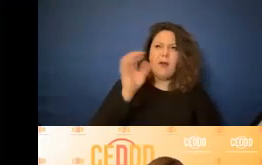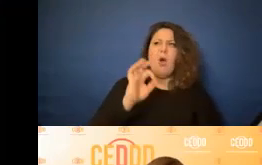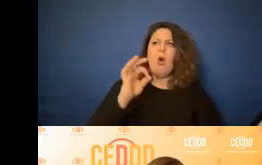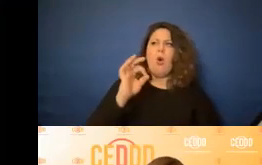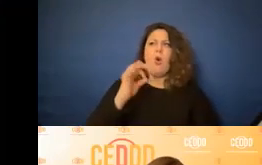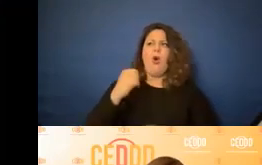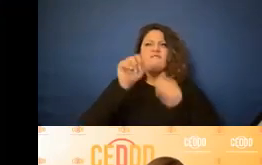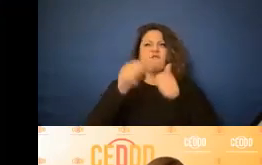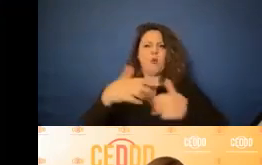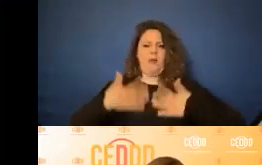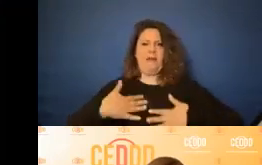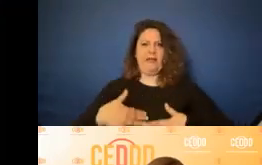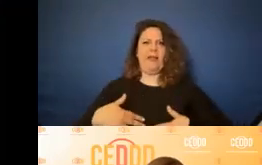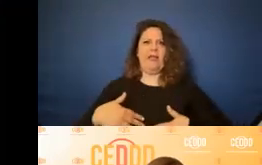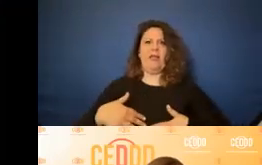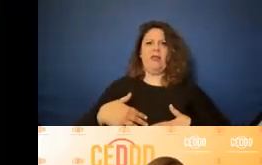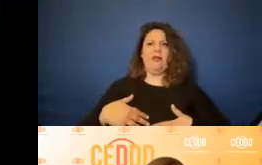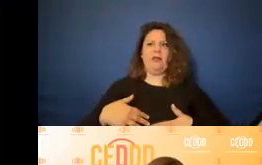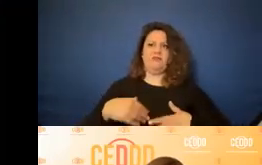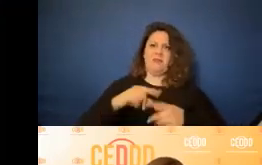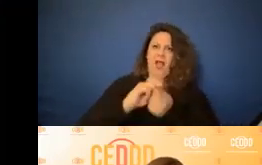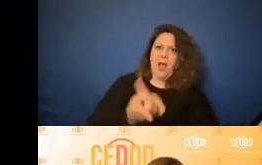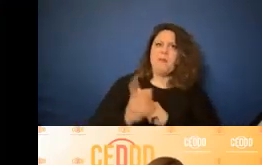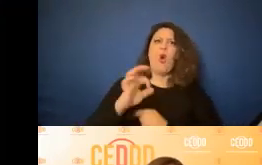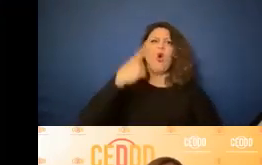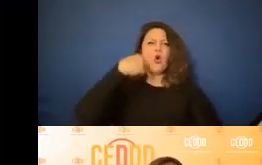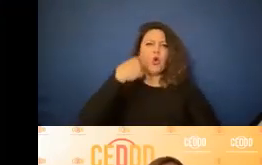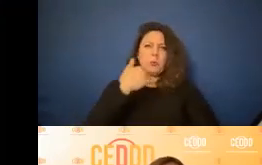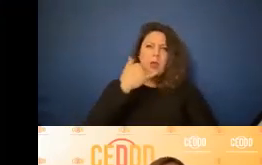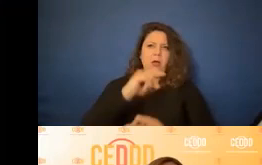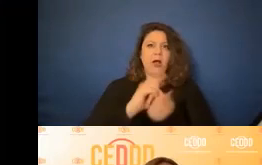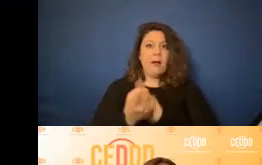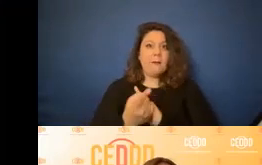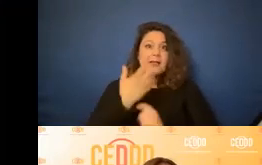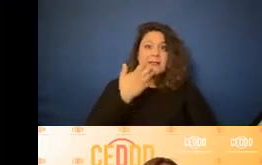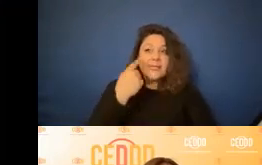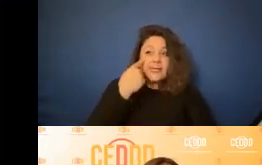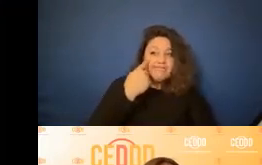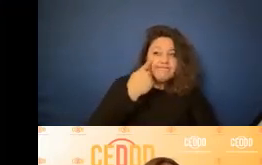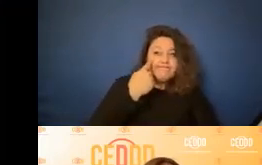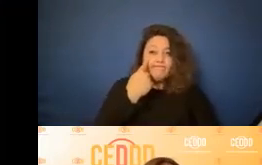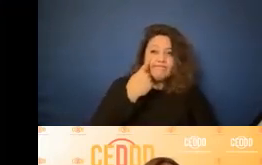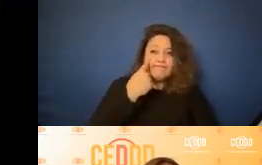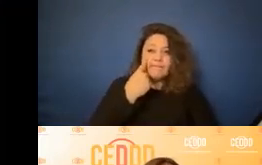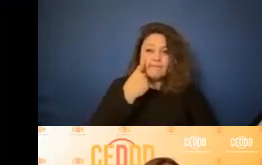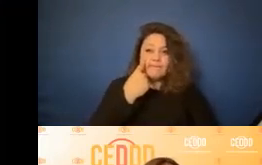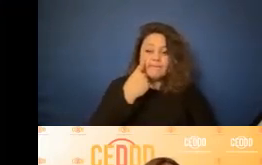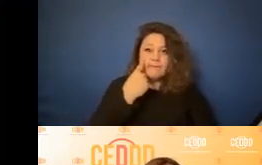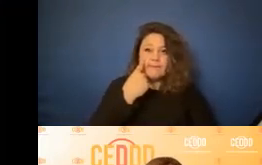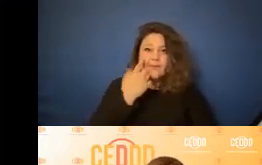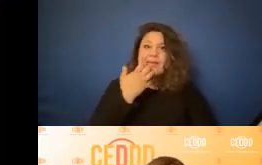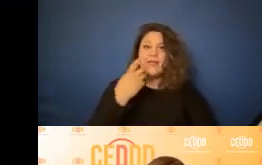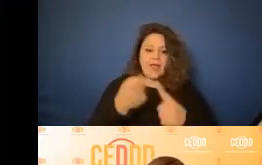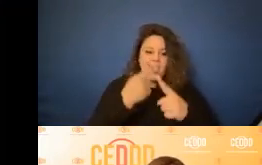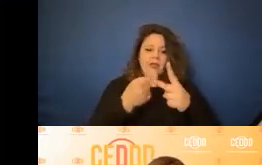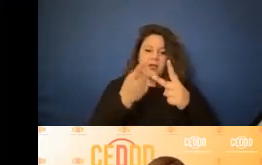vestir, desaliñado, el cambio de costumbres, pues son factores que si yo tengo y toco un poco de todo, de estos factores,